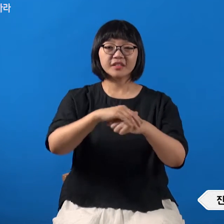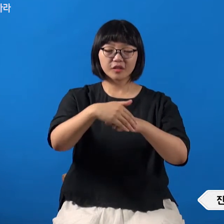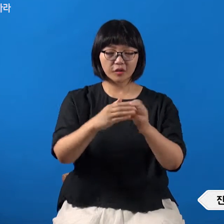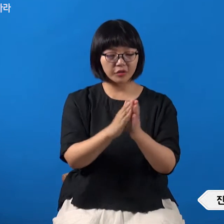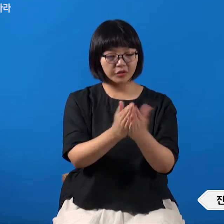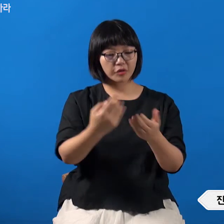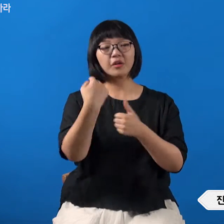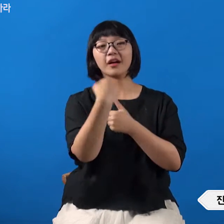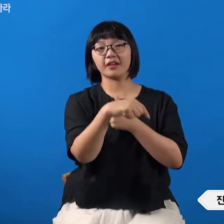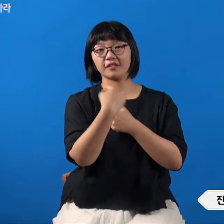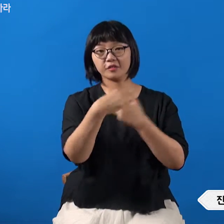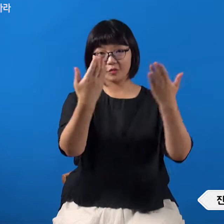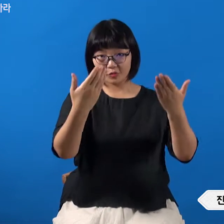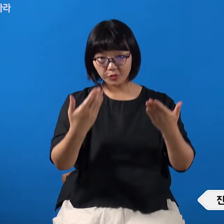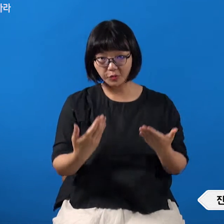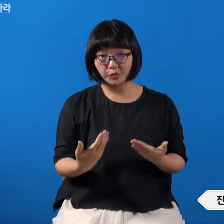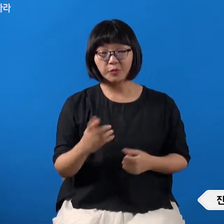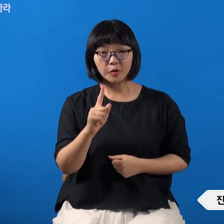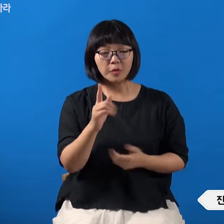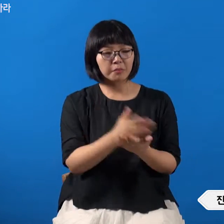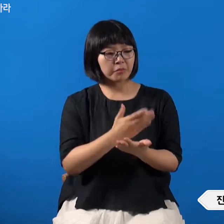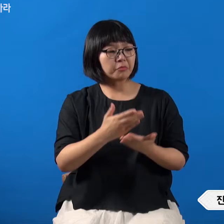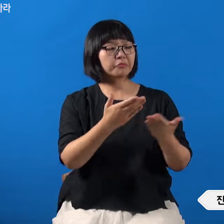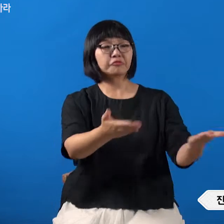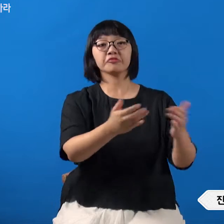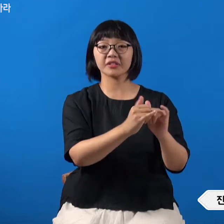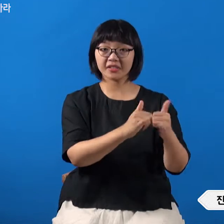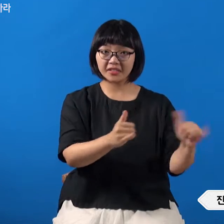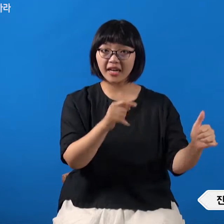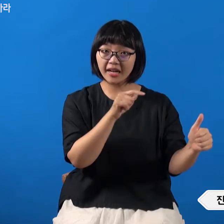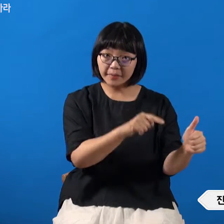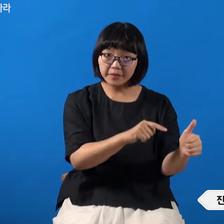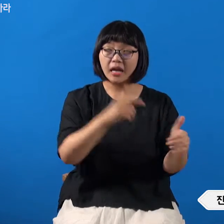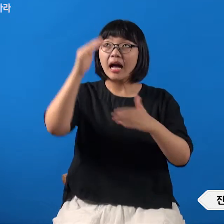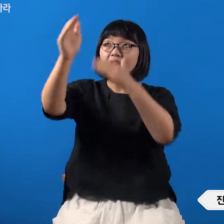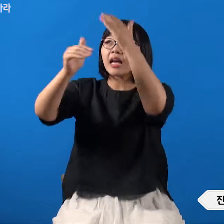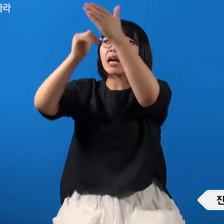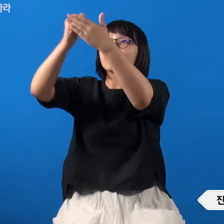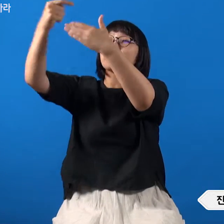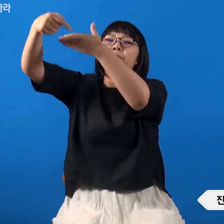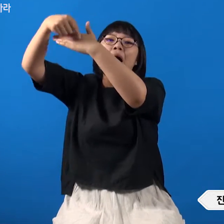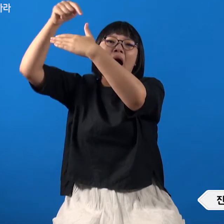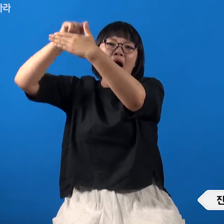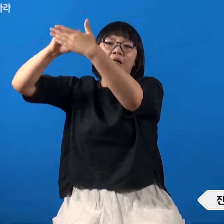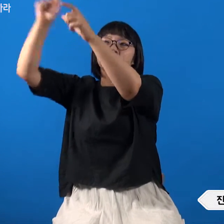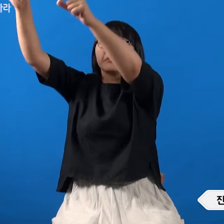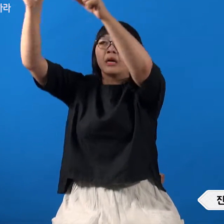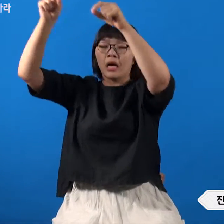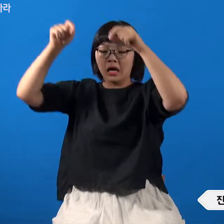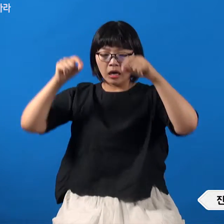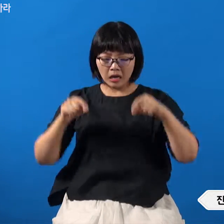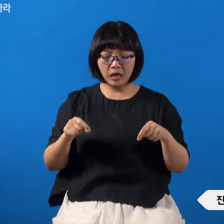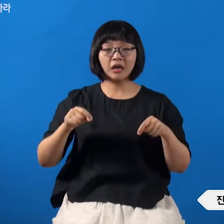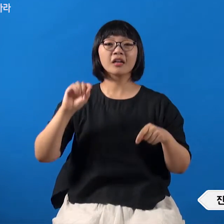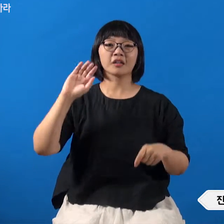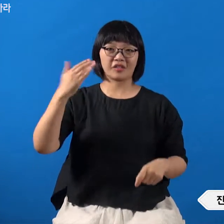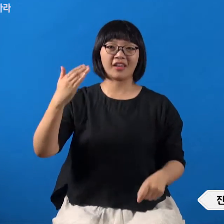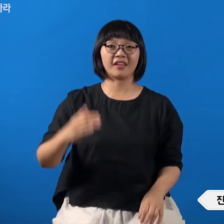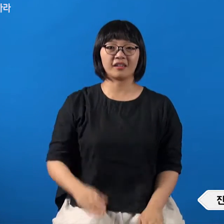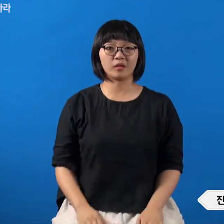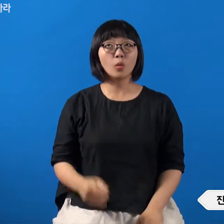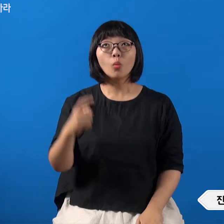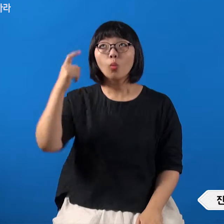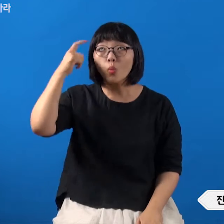말씀합니다. 베푸는 삶에는 하나님의 마음이 있습니다. 왜